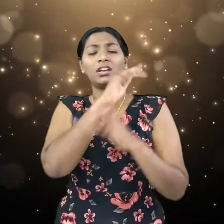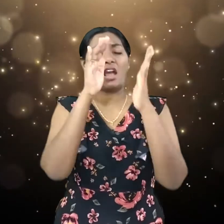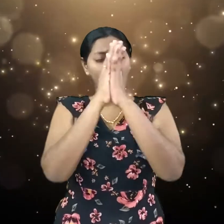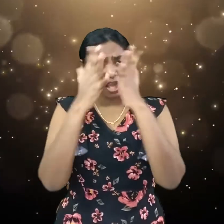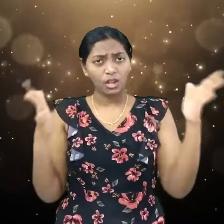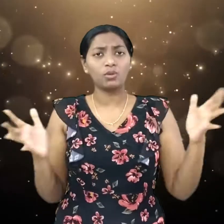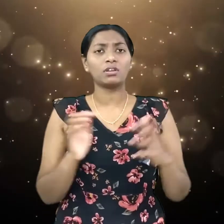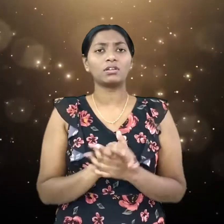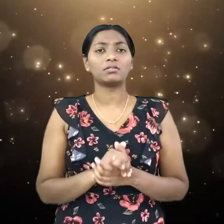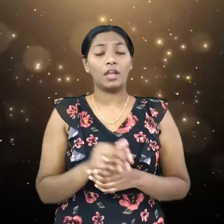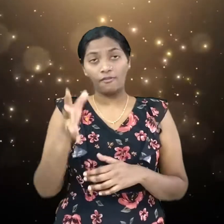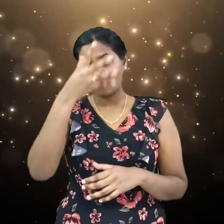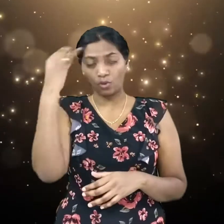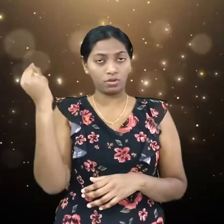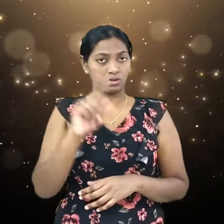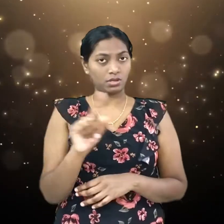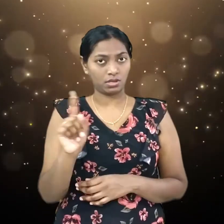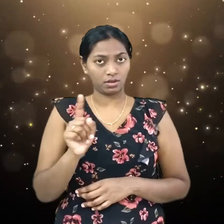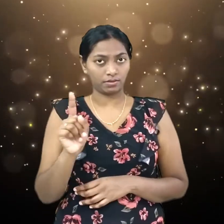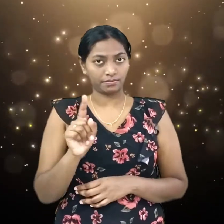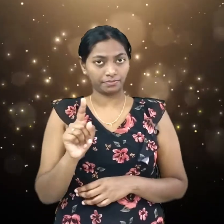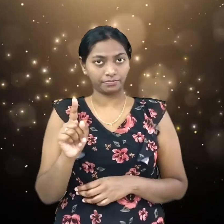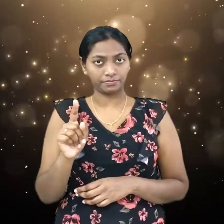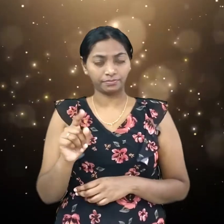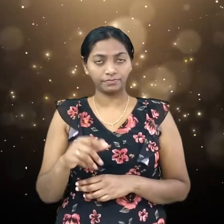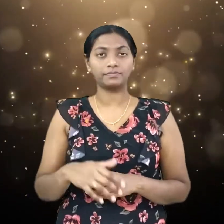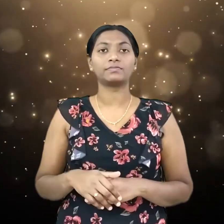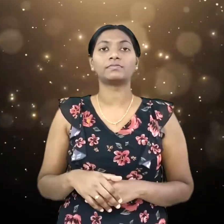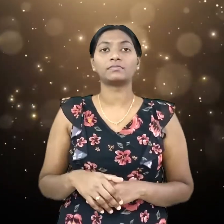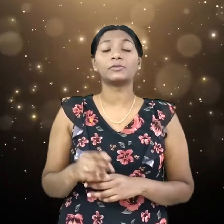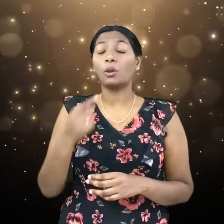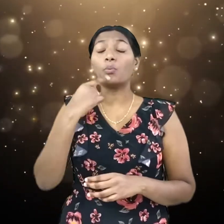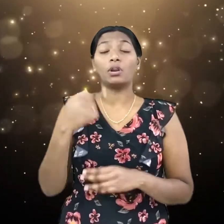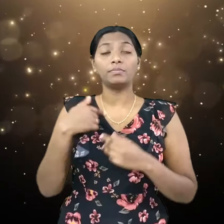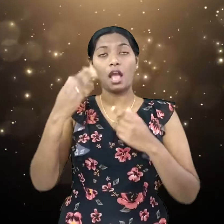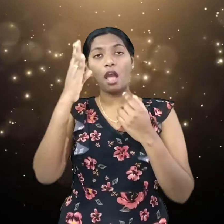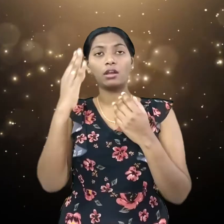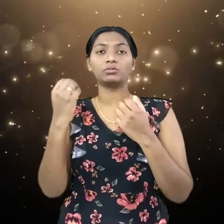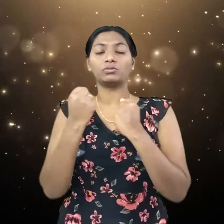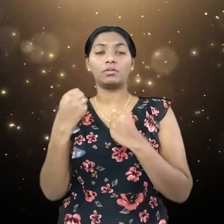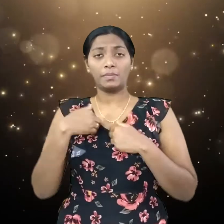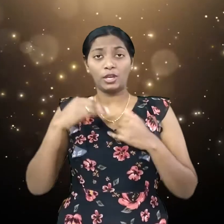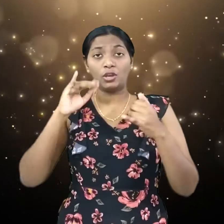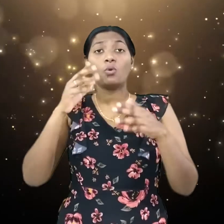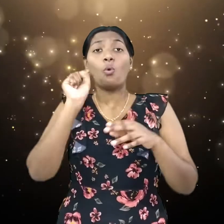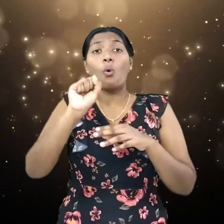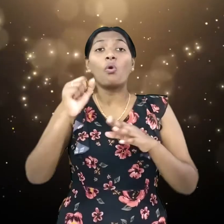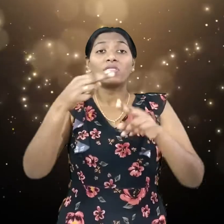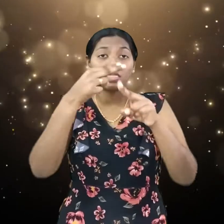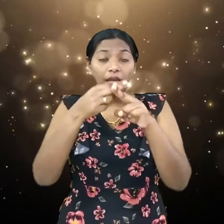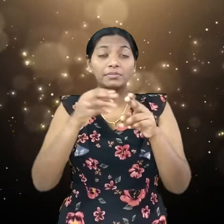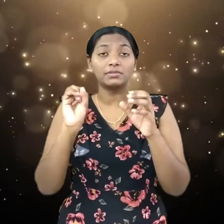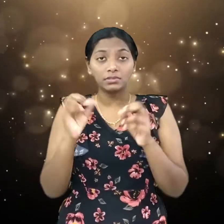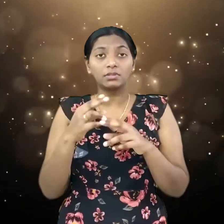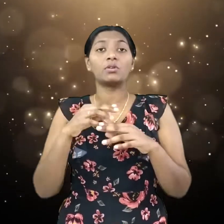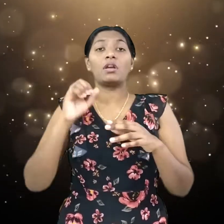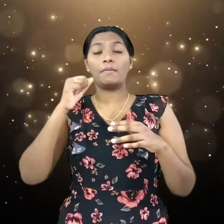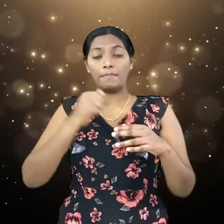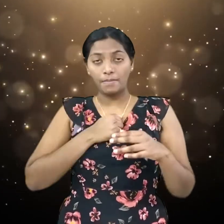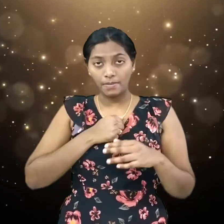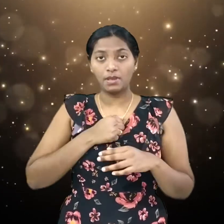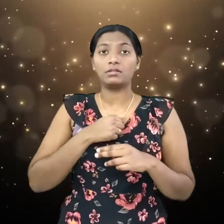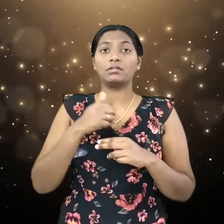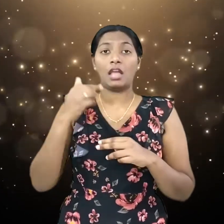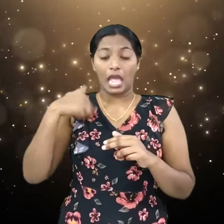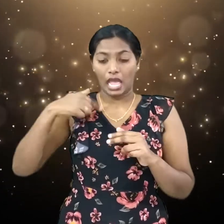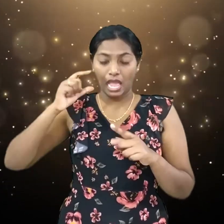हालेलुया, कभी मत भूलिएगा। सही बोली, मुझ पर अनुग्रह हुआ है। अपना नाम लेके बोली, बोली मुझ पर अनुग्रह हुआ, बोली